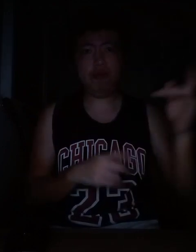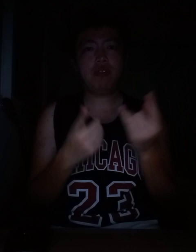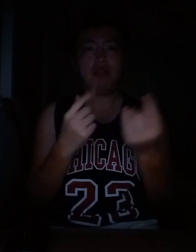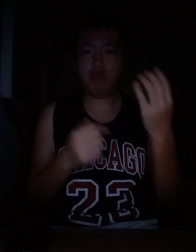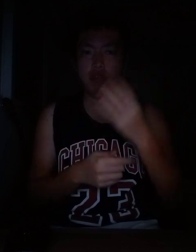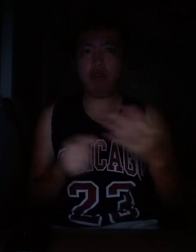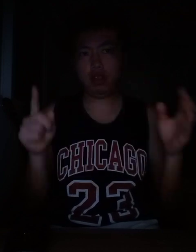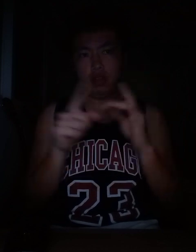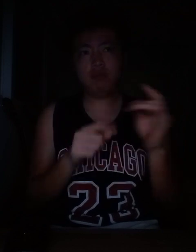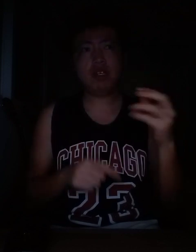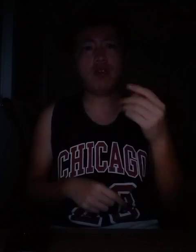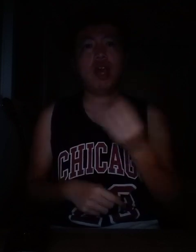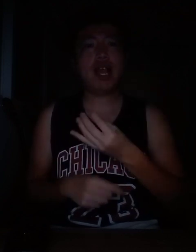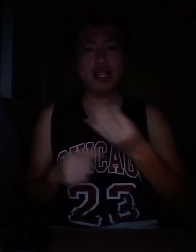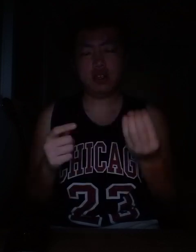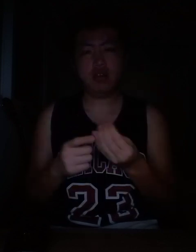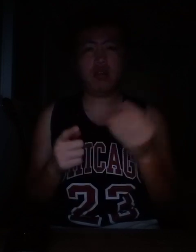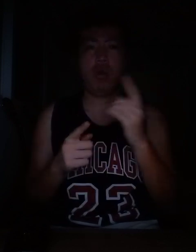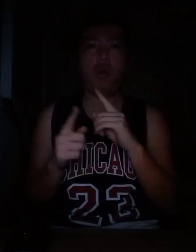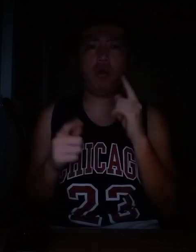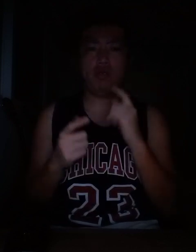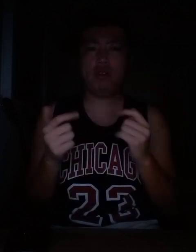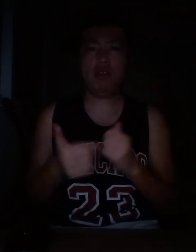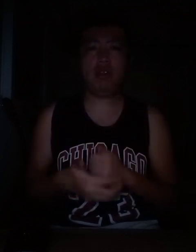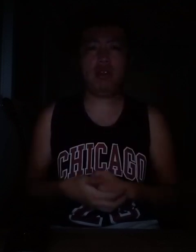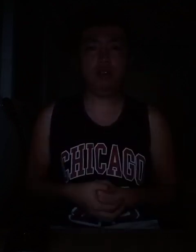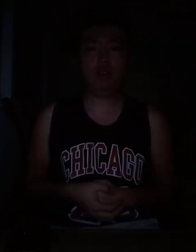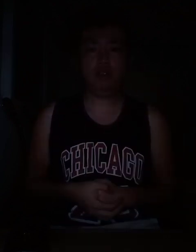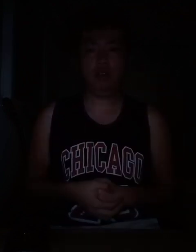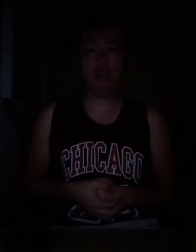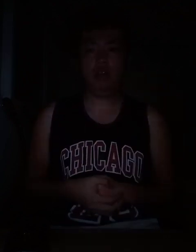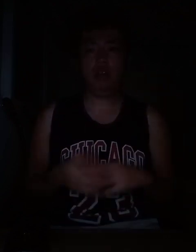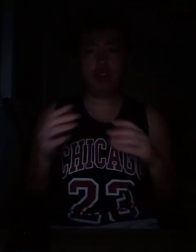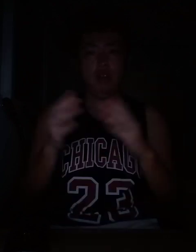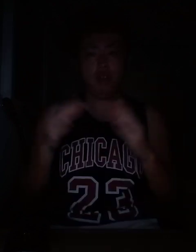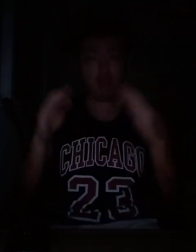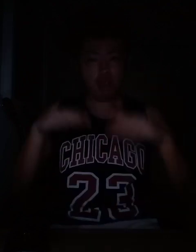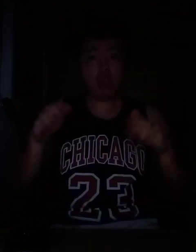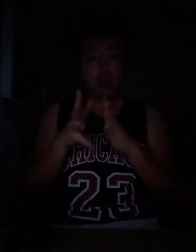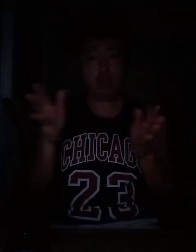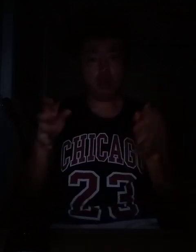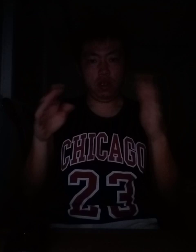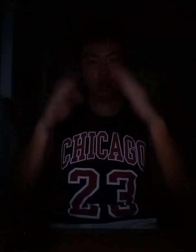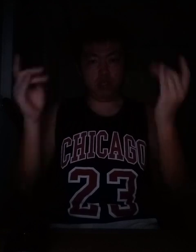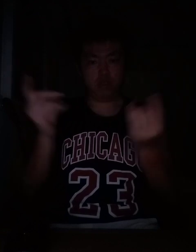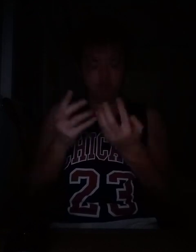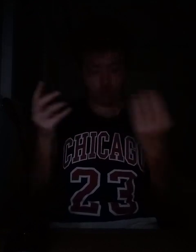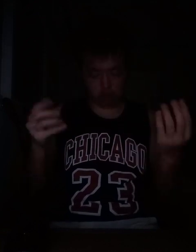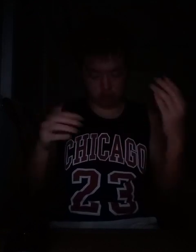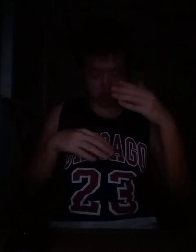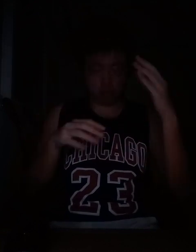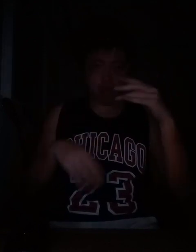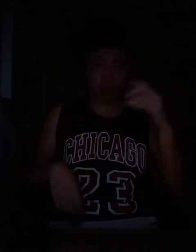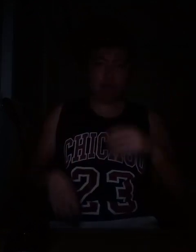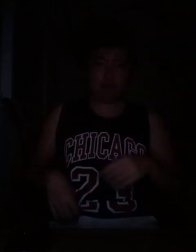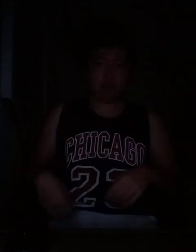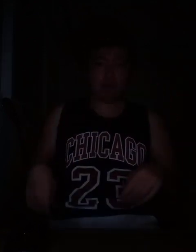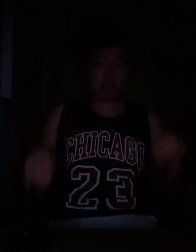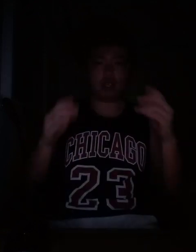1977년 태풍 관측 이후 처음 있는 일입니다. 또 남해안의 해수면 온도가 29도로 평년보다 2도 정도 높아